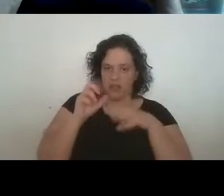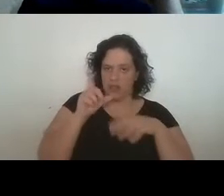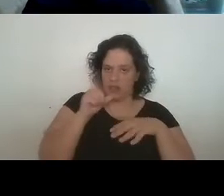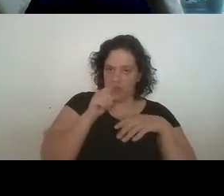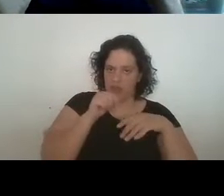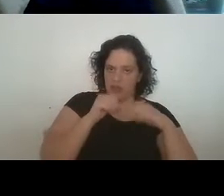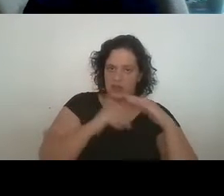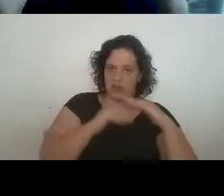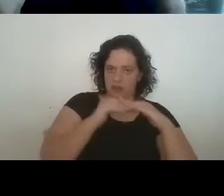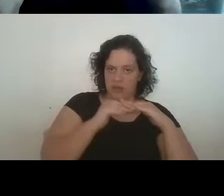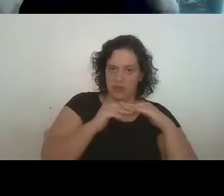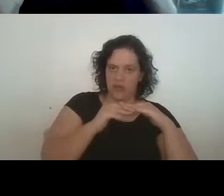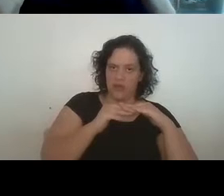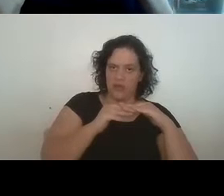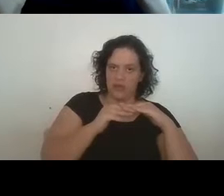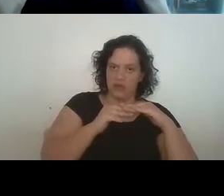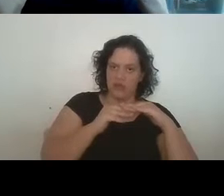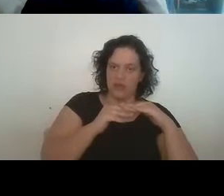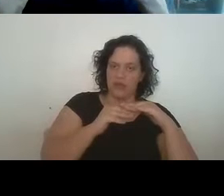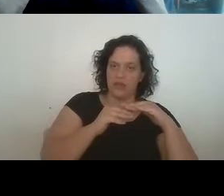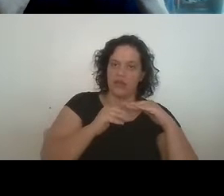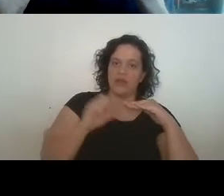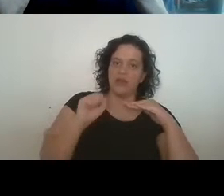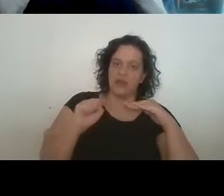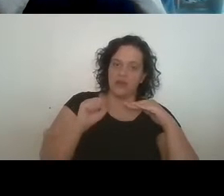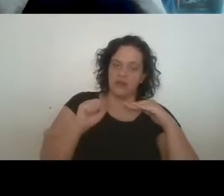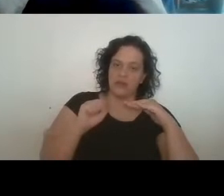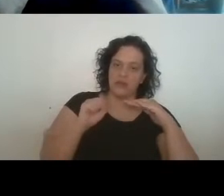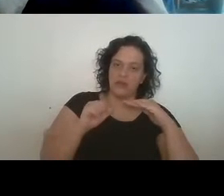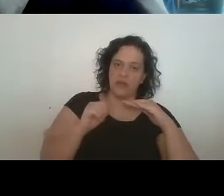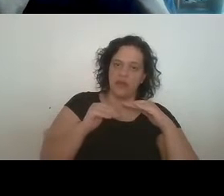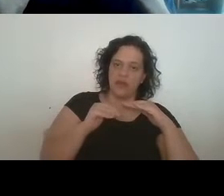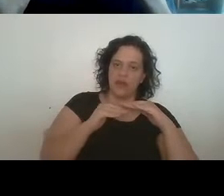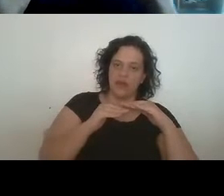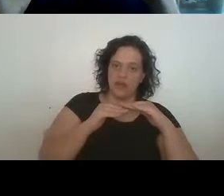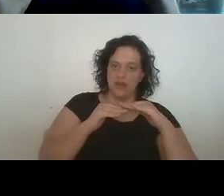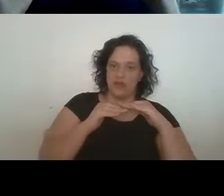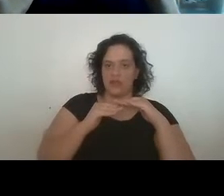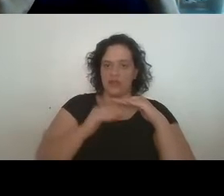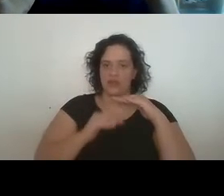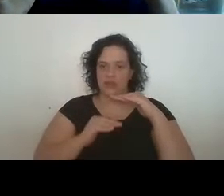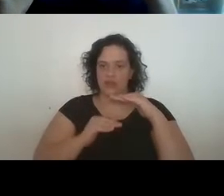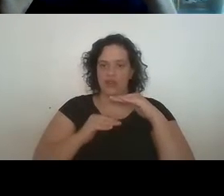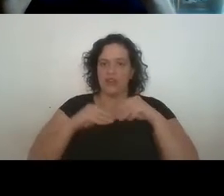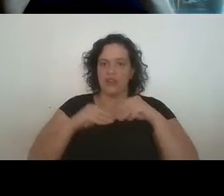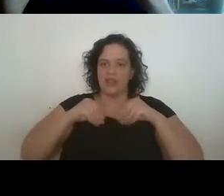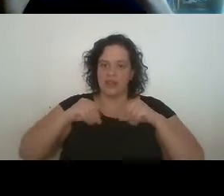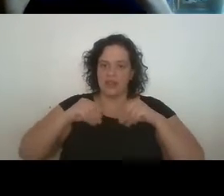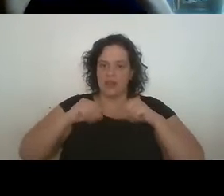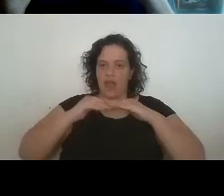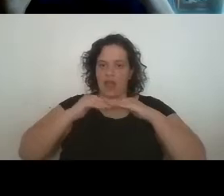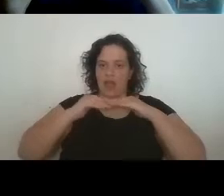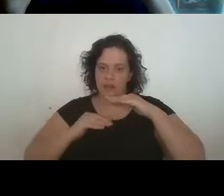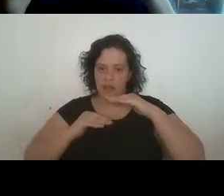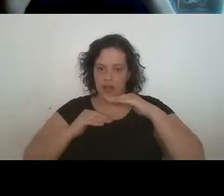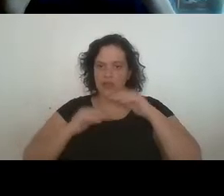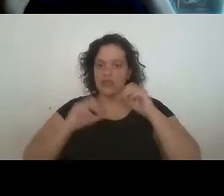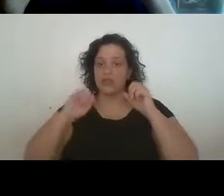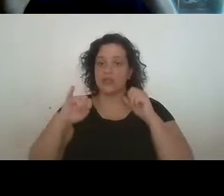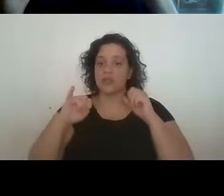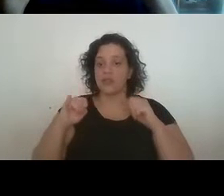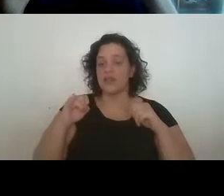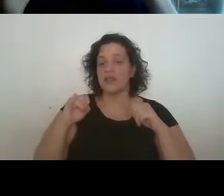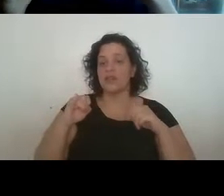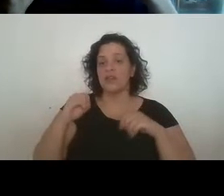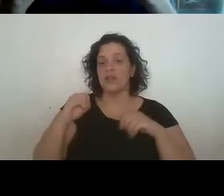da lâmina d'água. E eu posso rebaixar o substrato um pouco mais para baixo se eu estiver lidando com